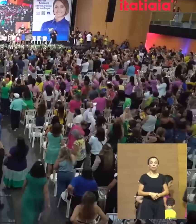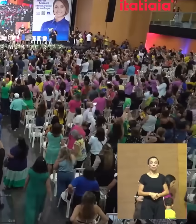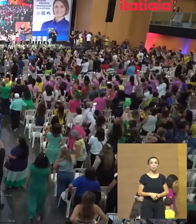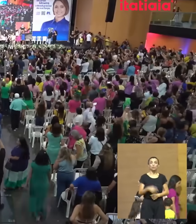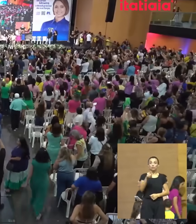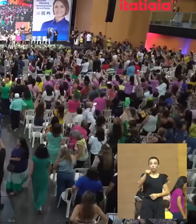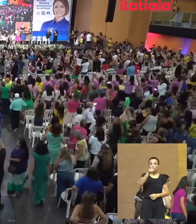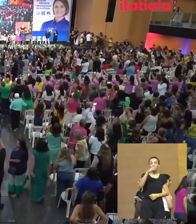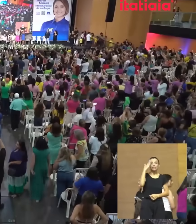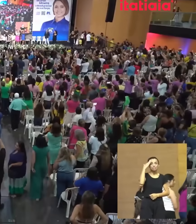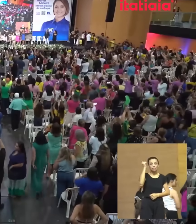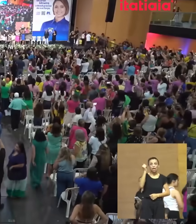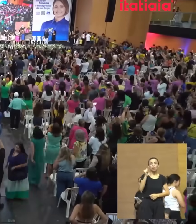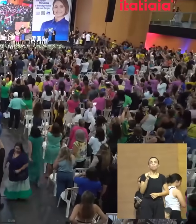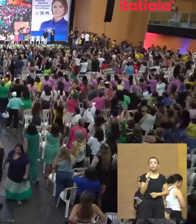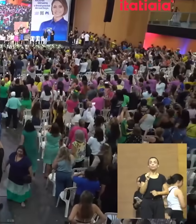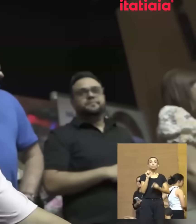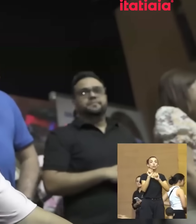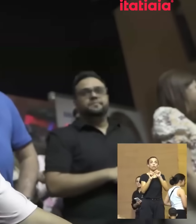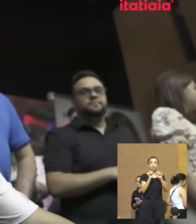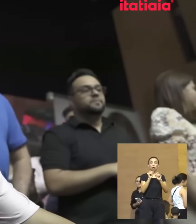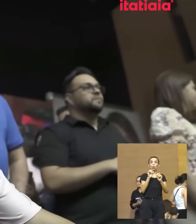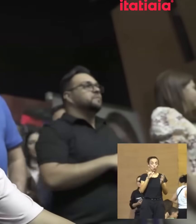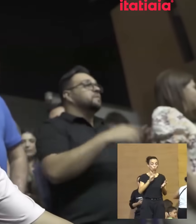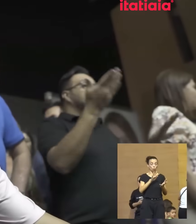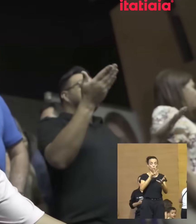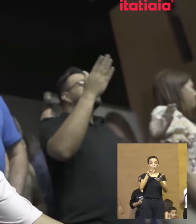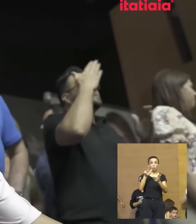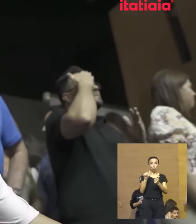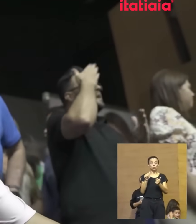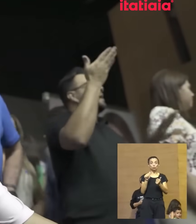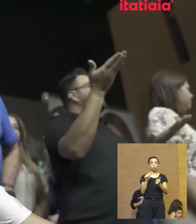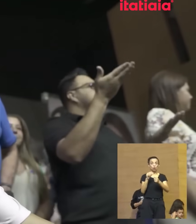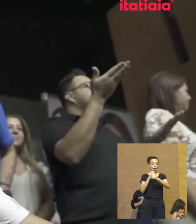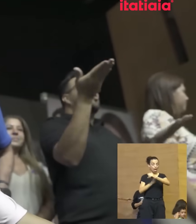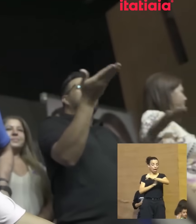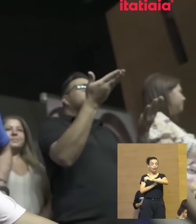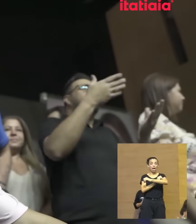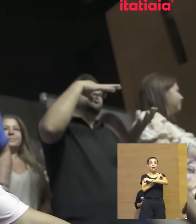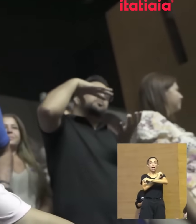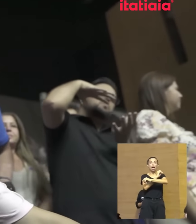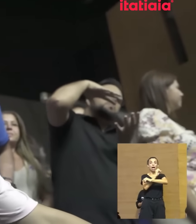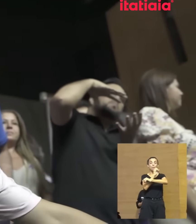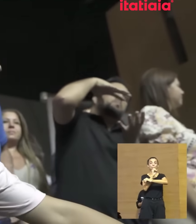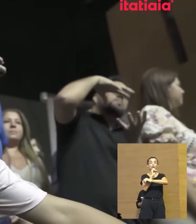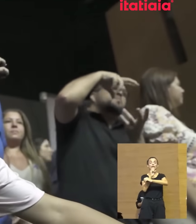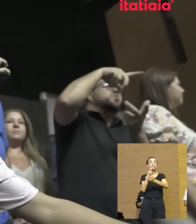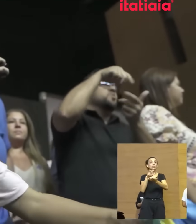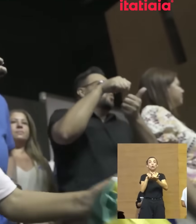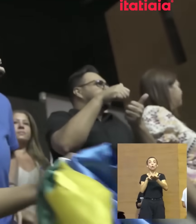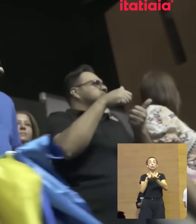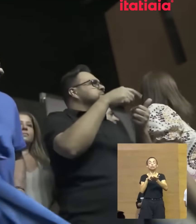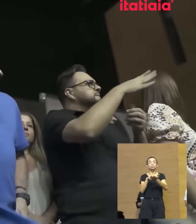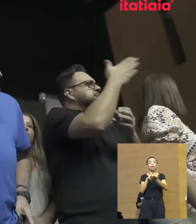Vocês sabem que o mundo amanheceu com uma notícia